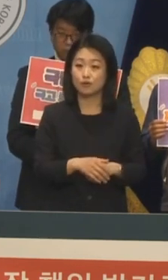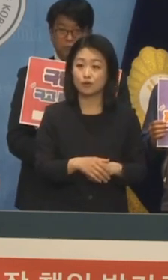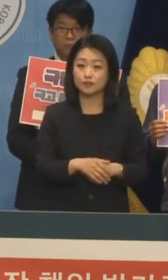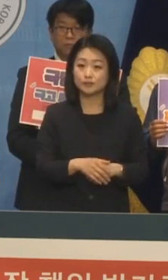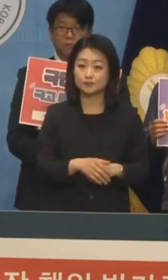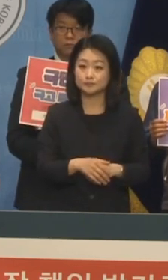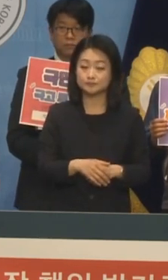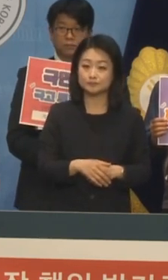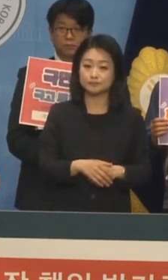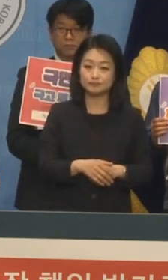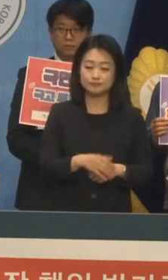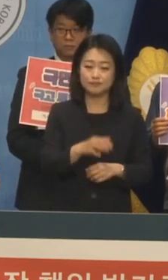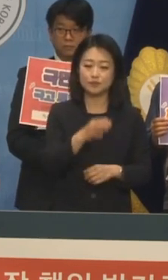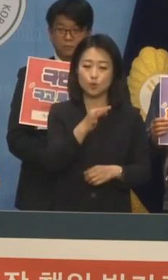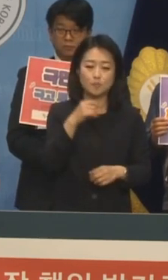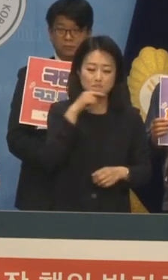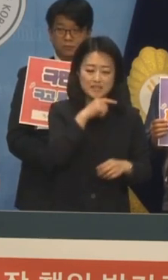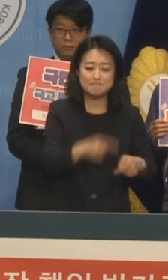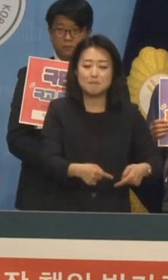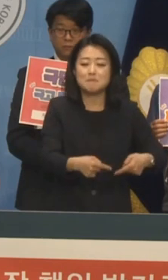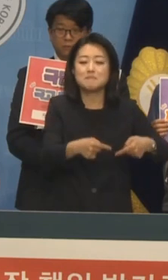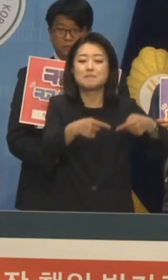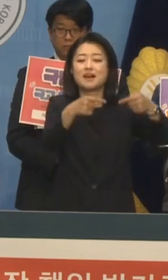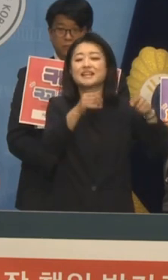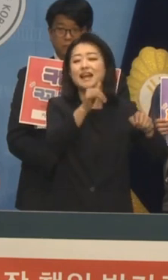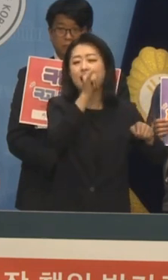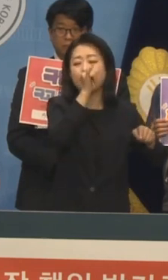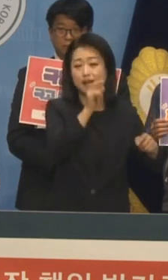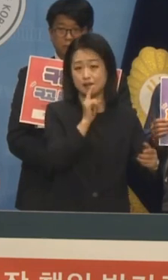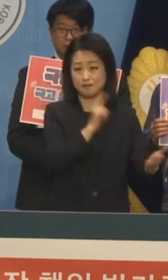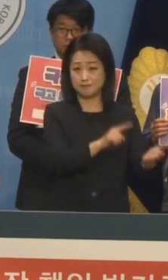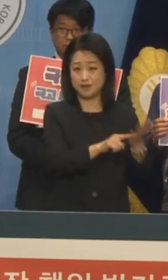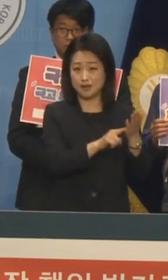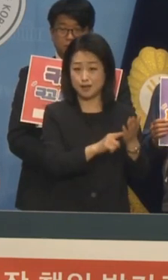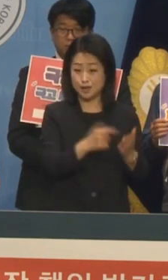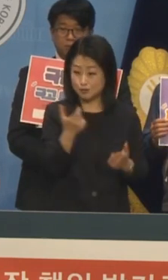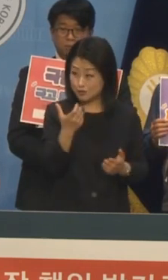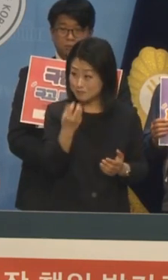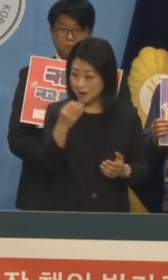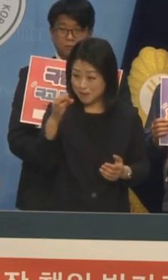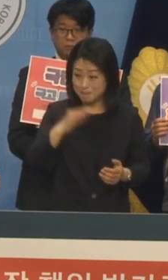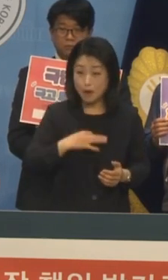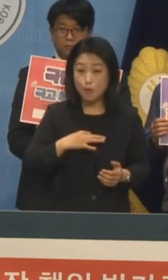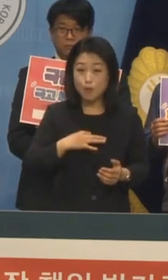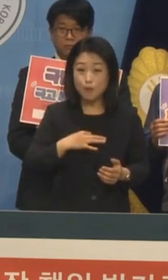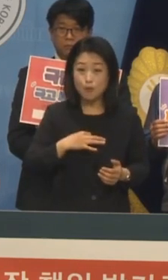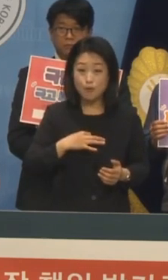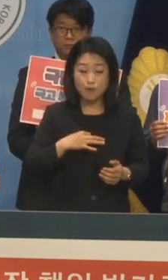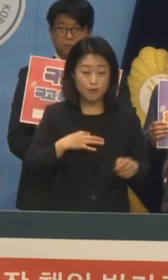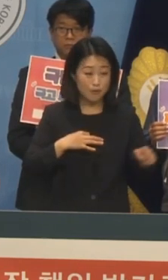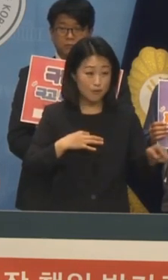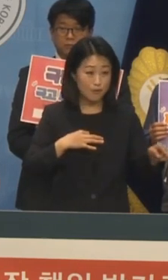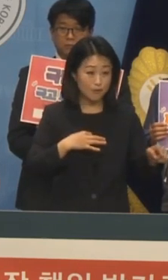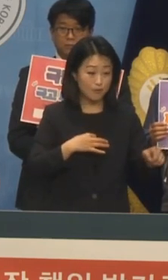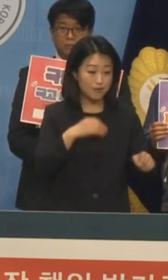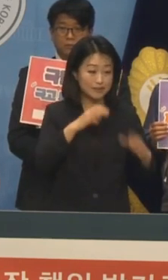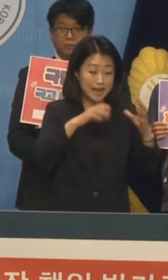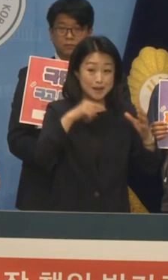보험료율, 누적 적자, 이런 이야기를 하고 있습니다. 꼴랑 60만 원 주면서 그런 문구를 갖다